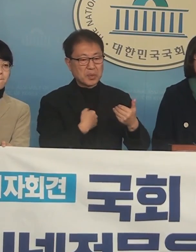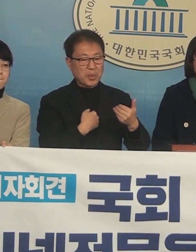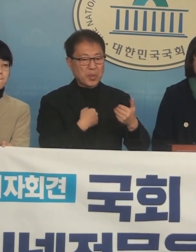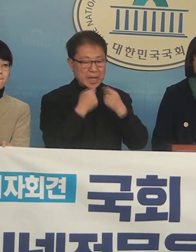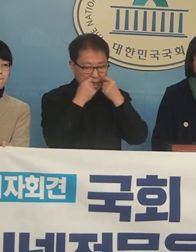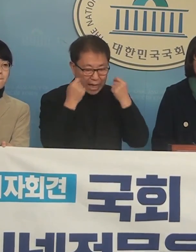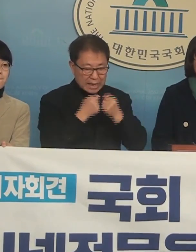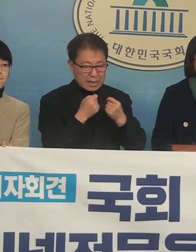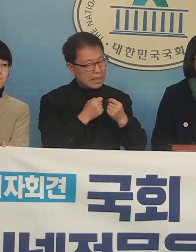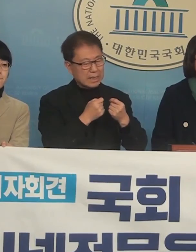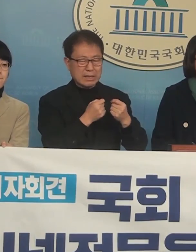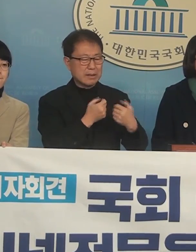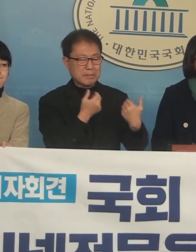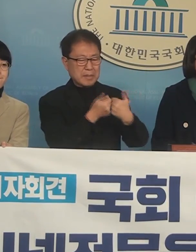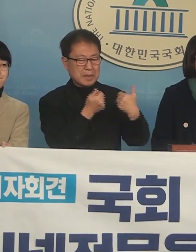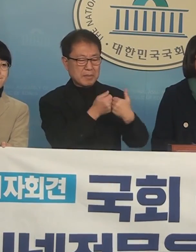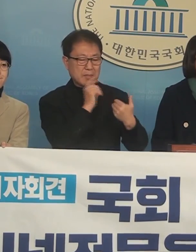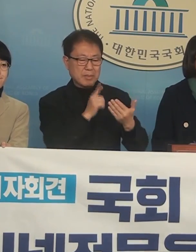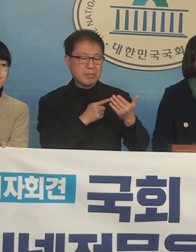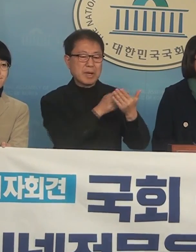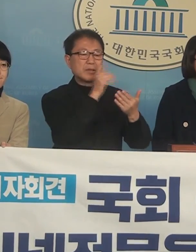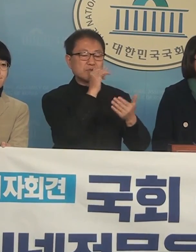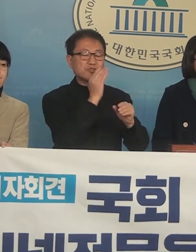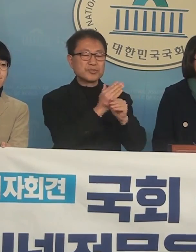강력하게 유감을 표시하고 있습니다.